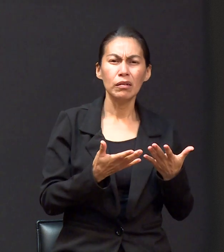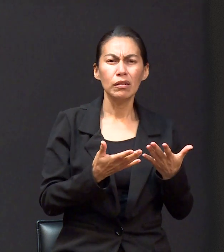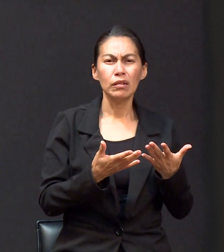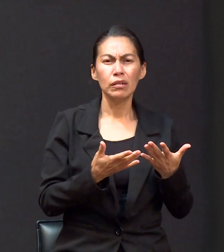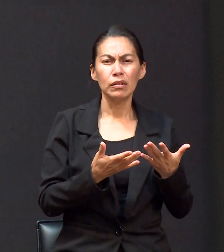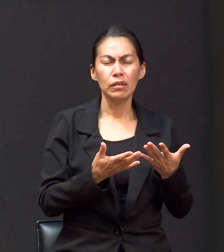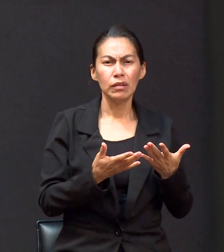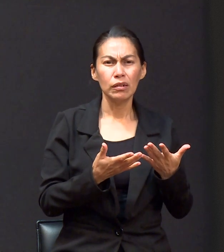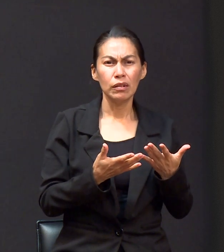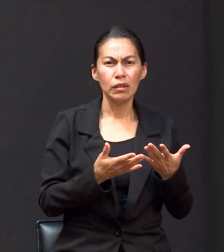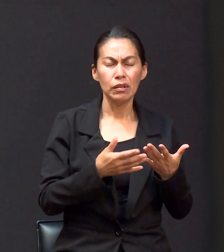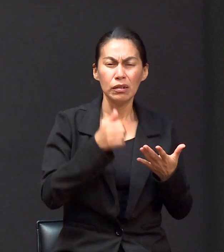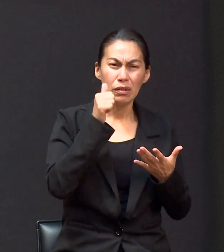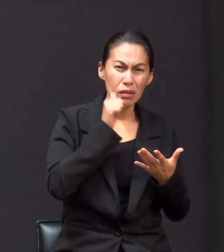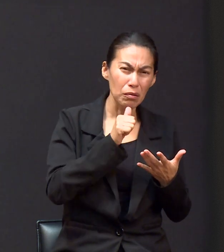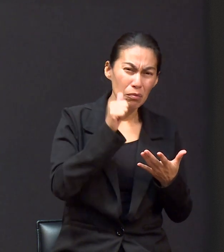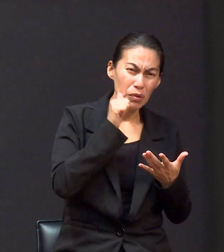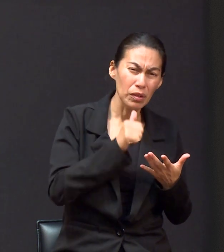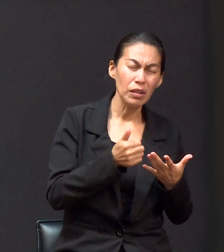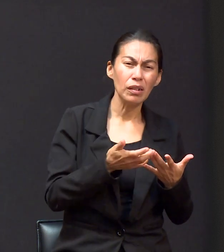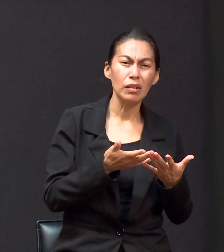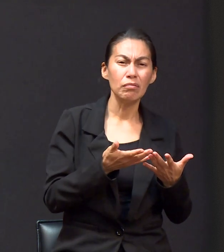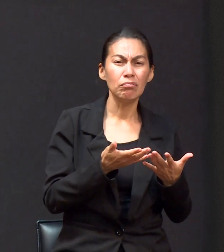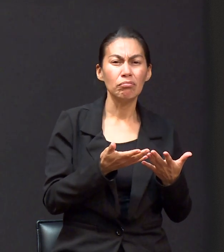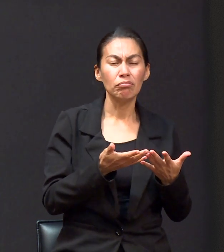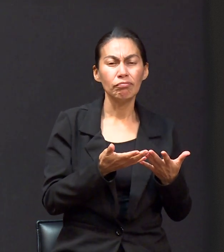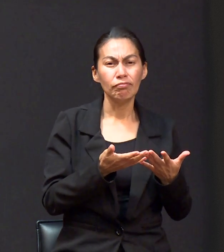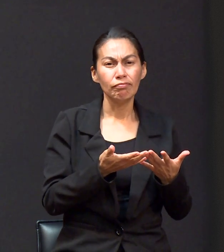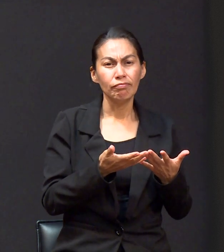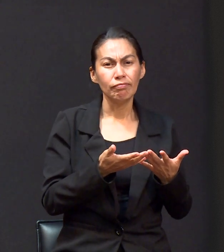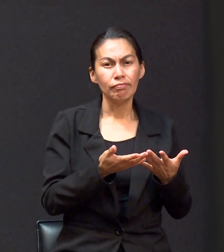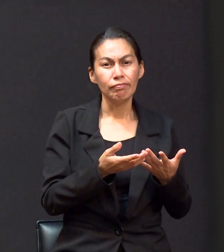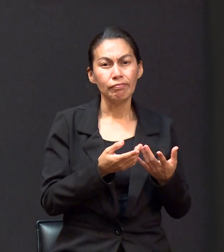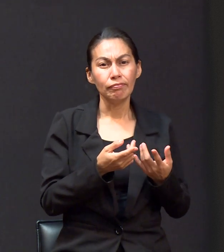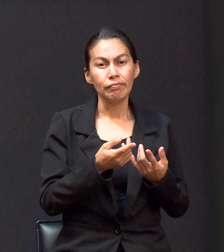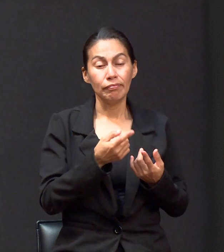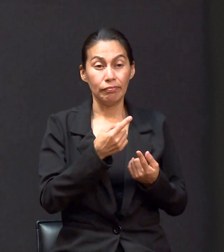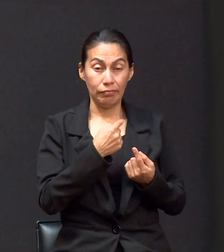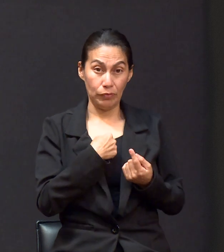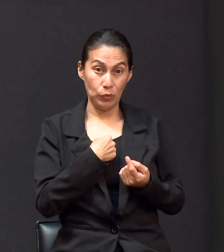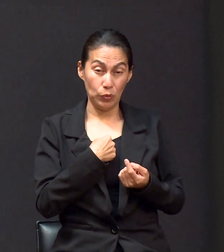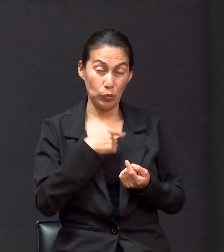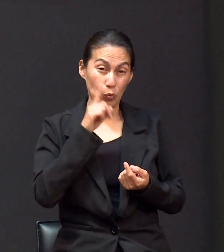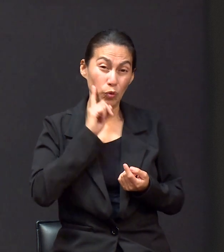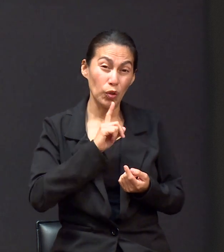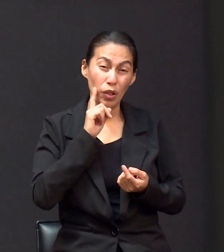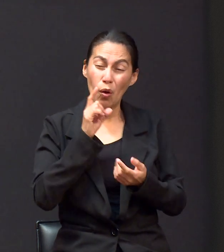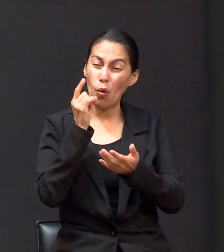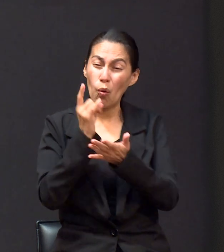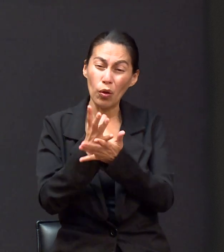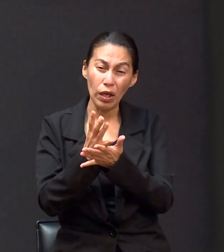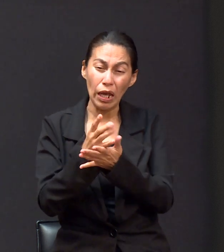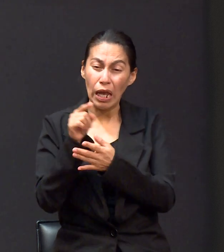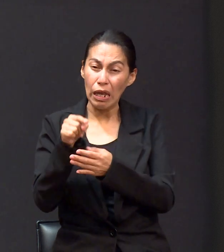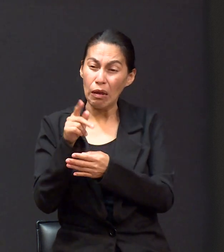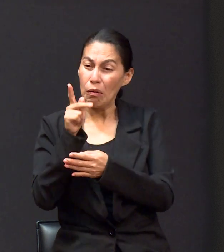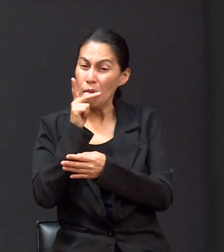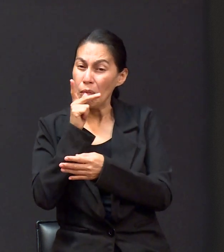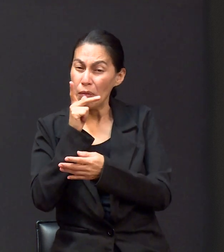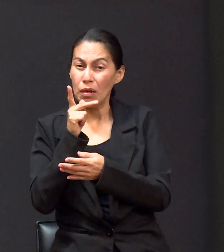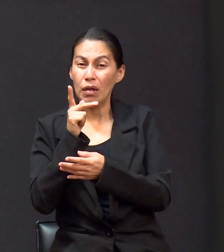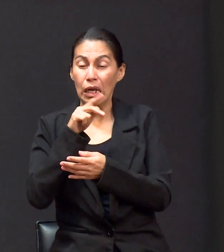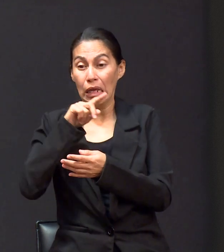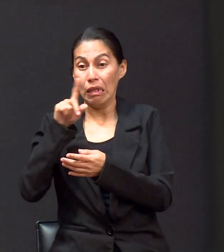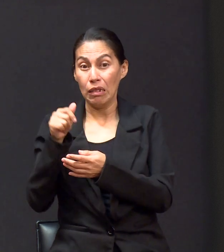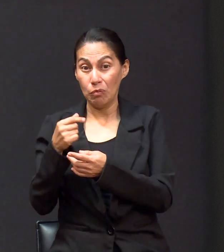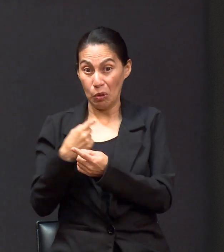Y empezaron los detalles ahí porque pues siempre hay eso de que yo era la única mujer que estaba en la casa con